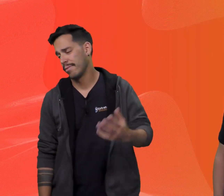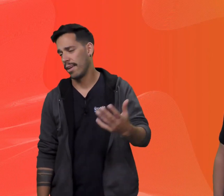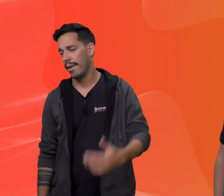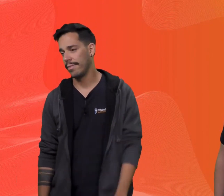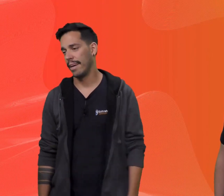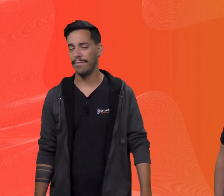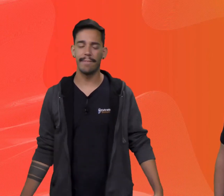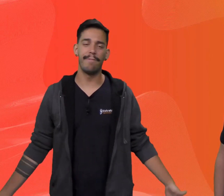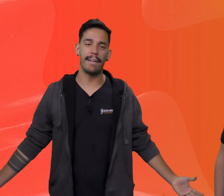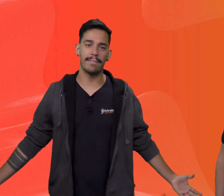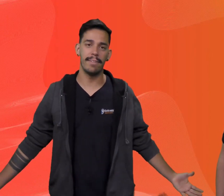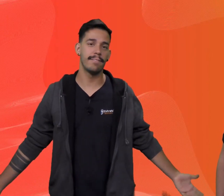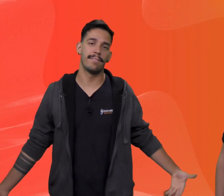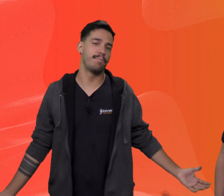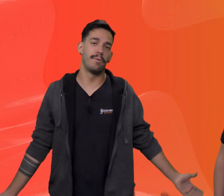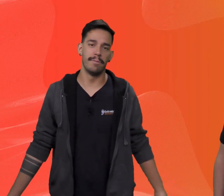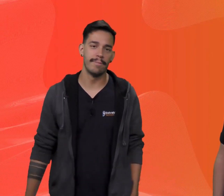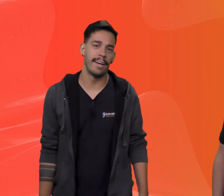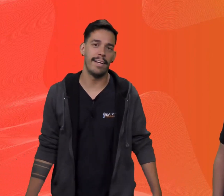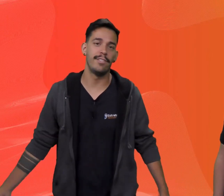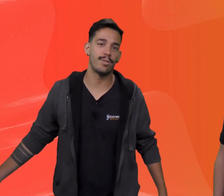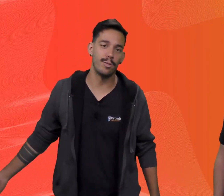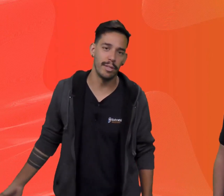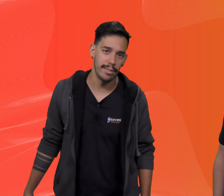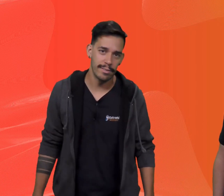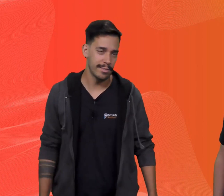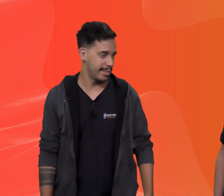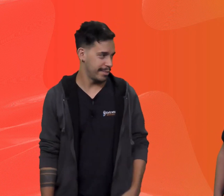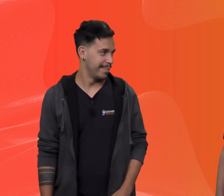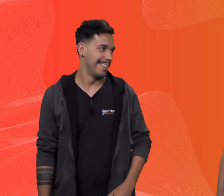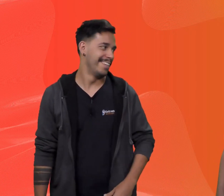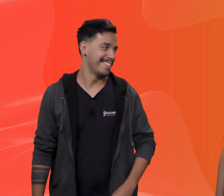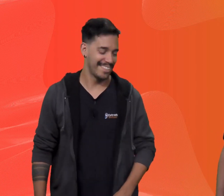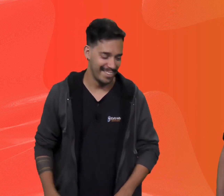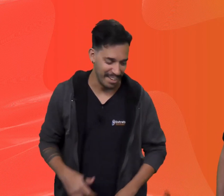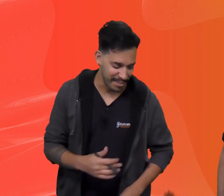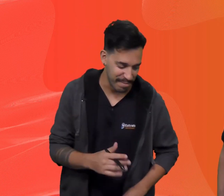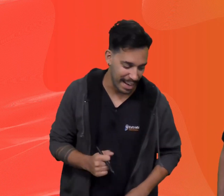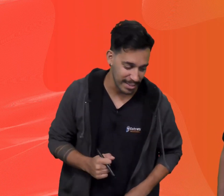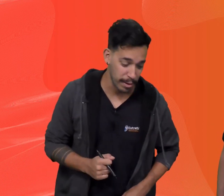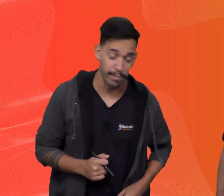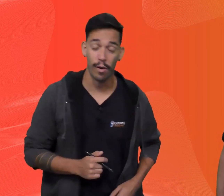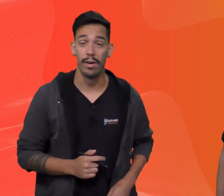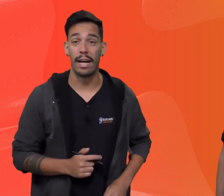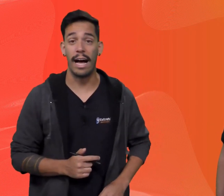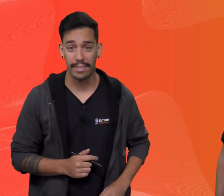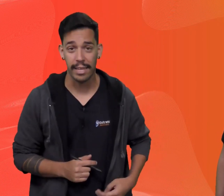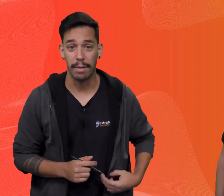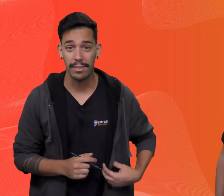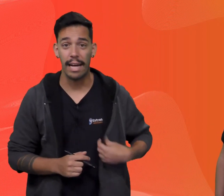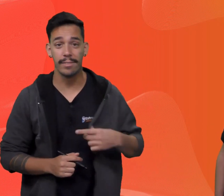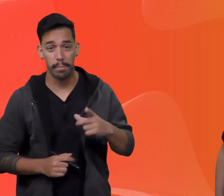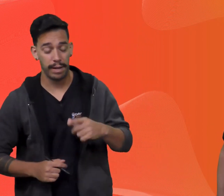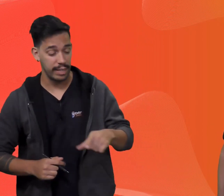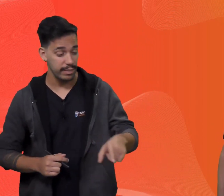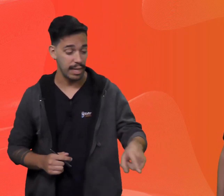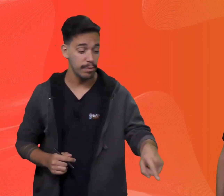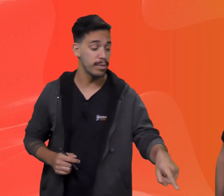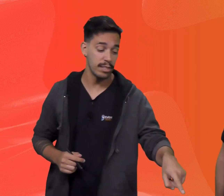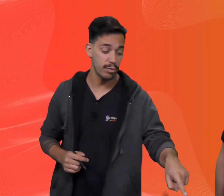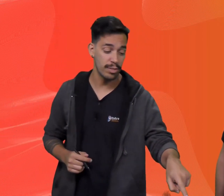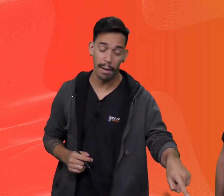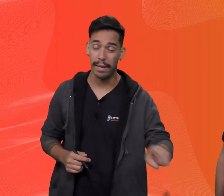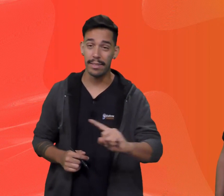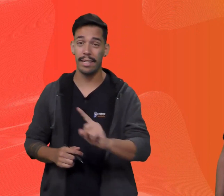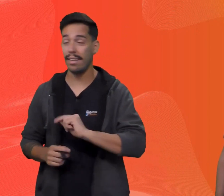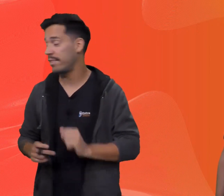mundo... aí fica fácil, né? Tipo, energia escura, entendeu? Então aí fica fácil. Ele falou, você quer mais dado? Então peraí, esse átomo